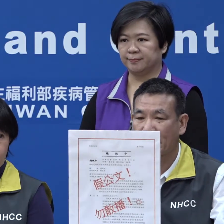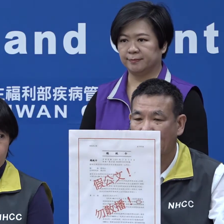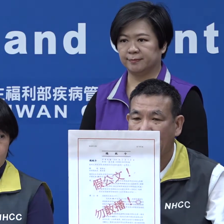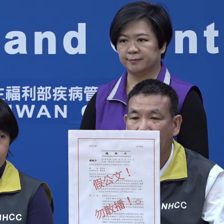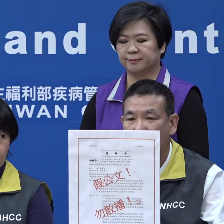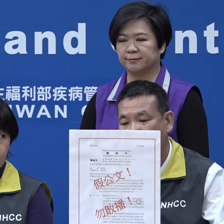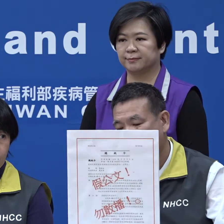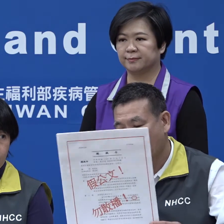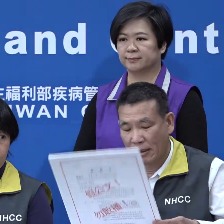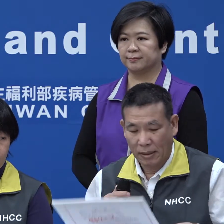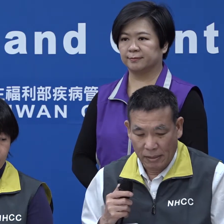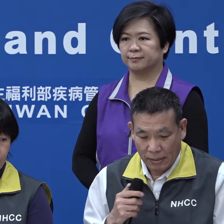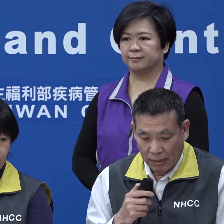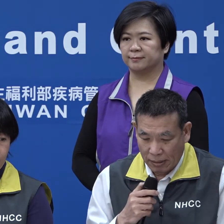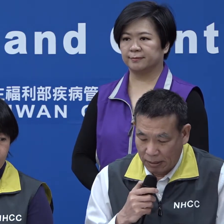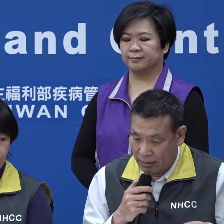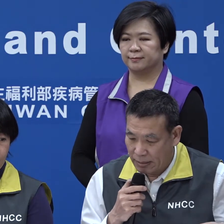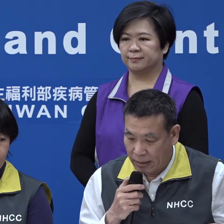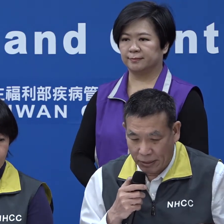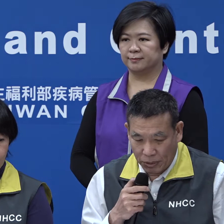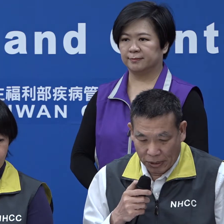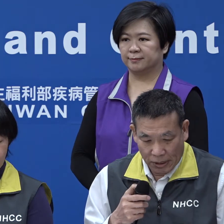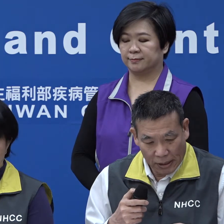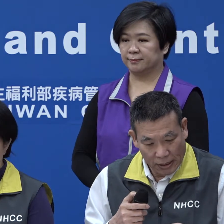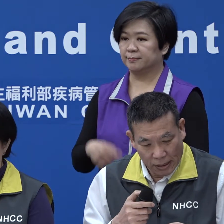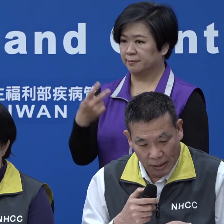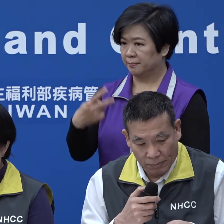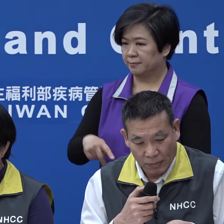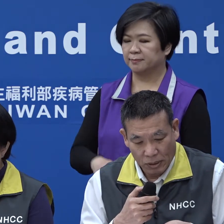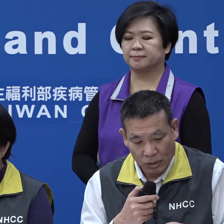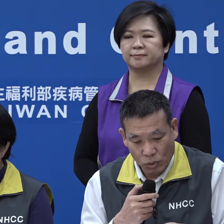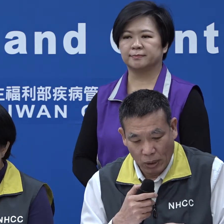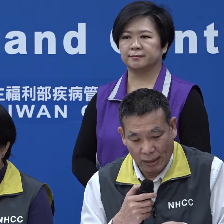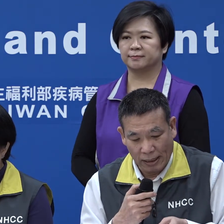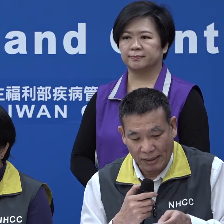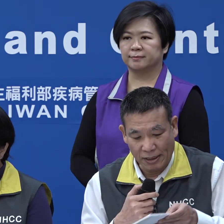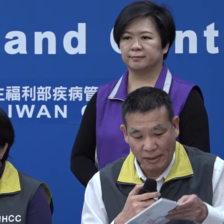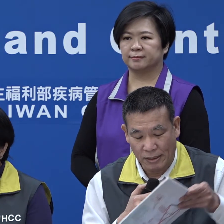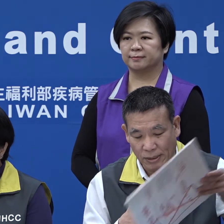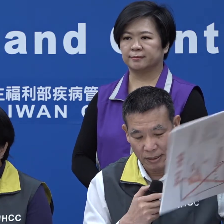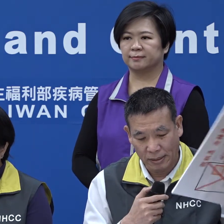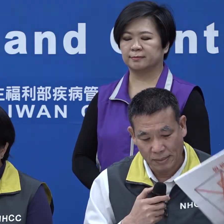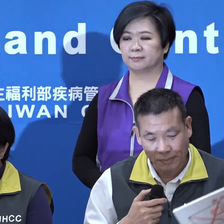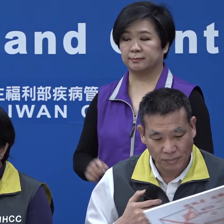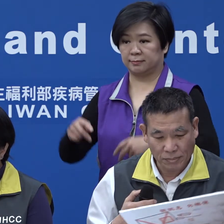运用疾管家或拨打防疫专线1922，及时获得正确的防疫